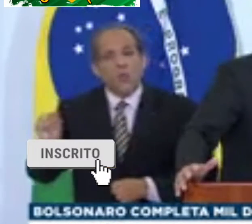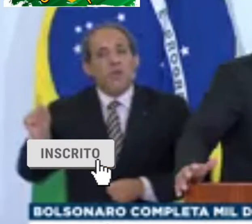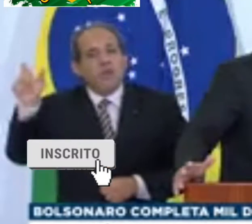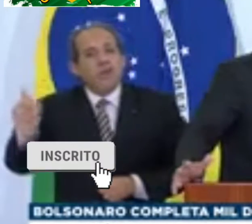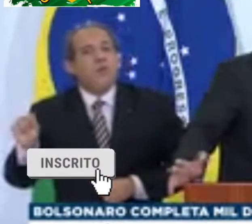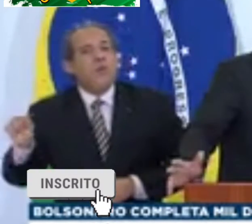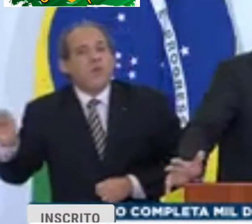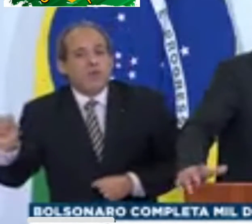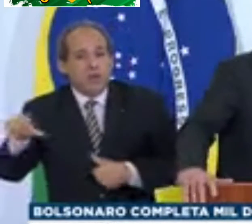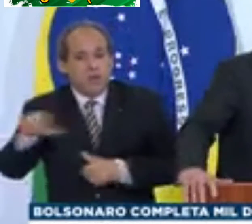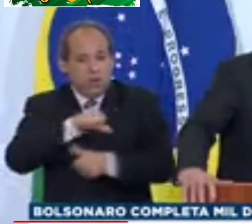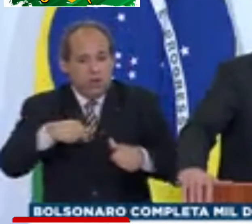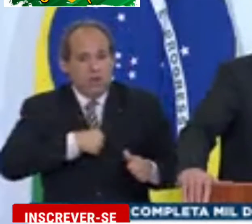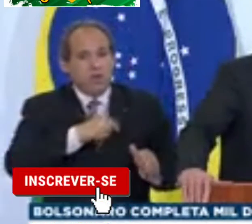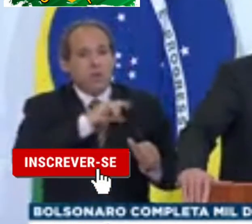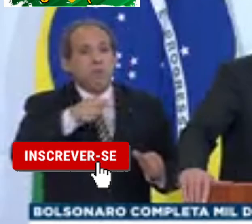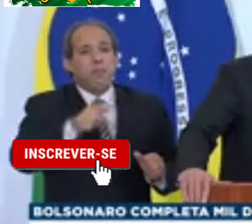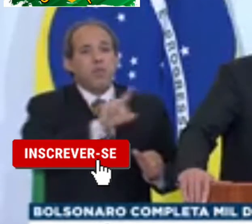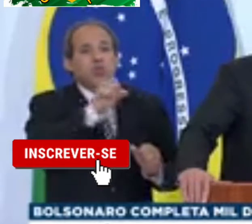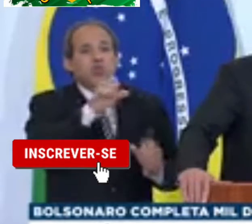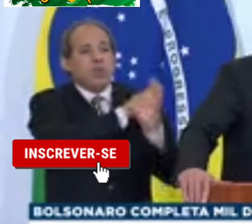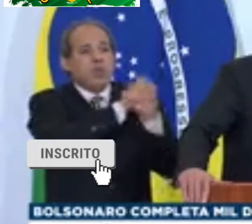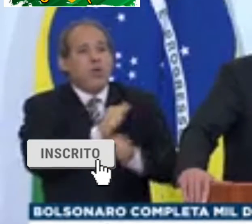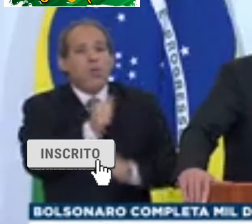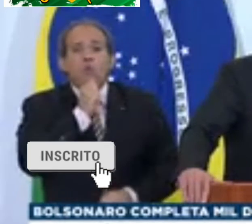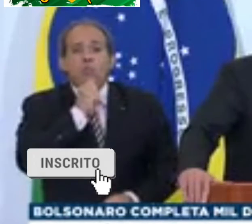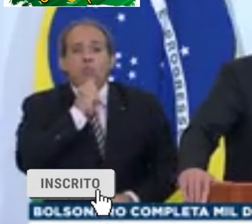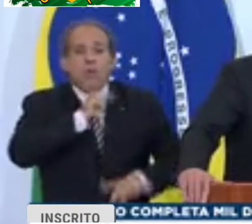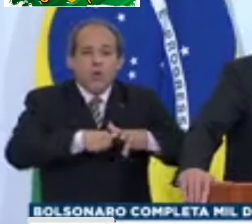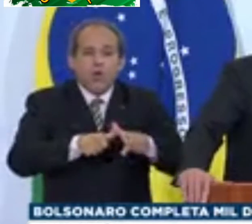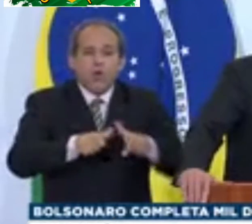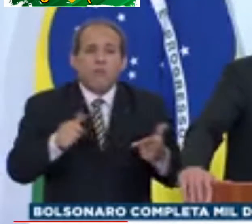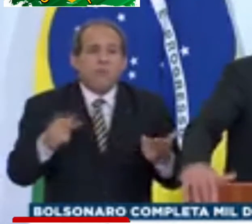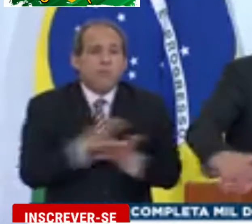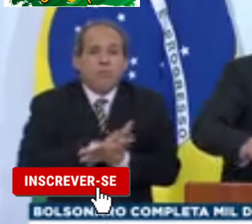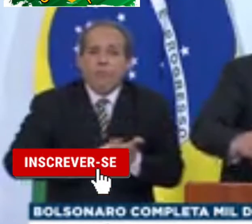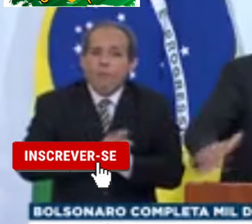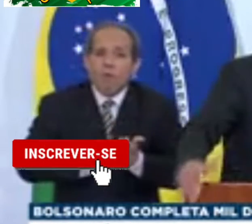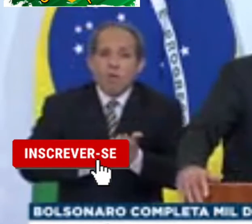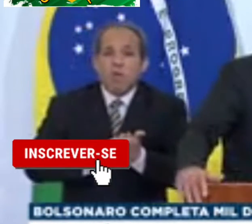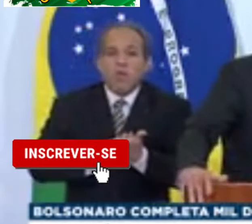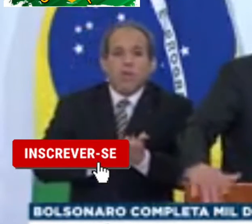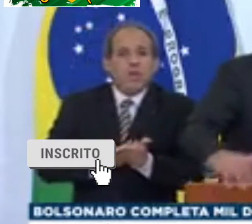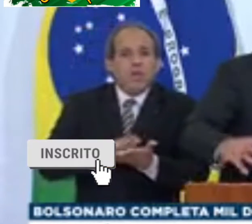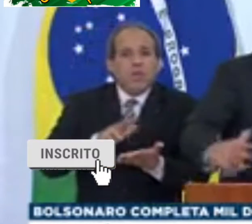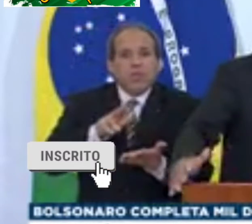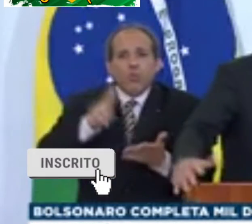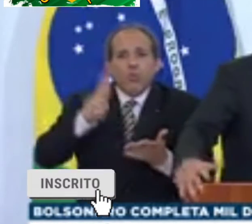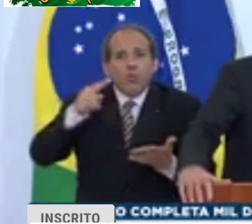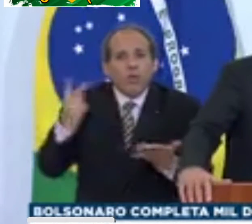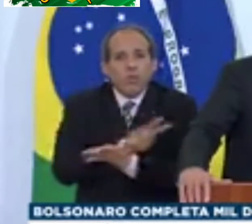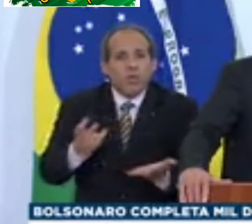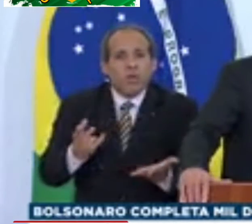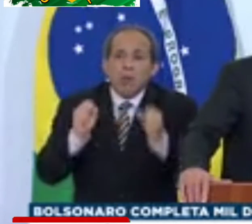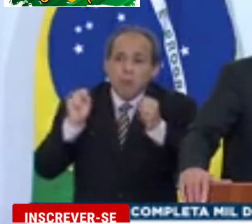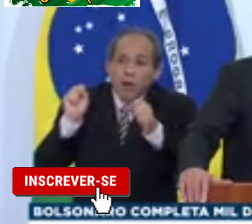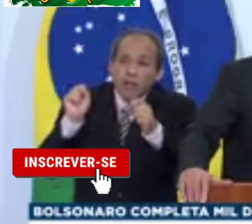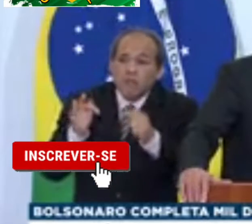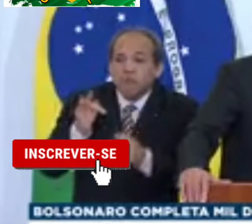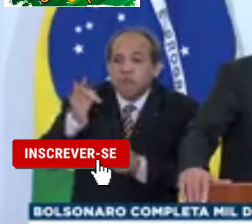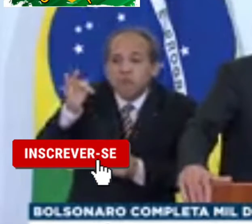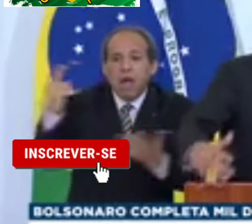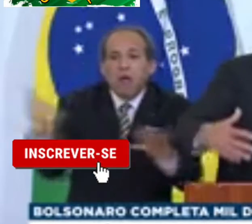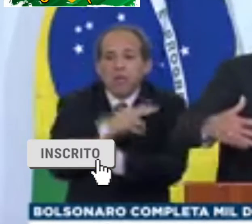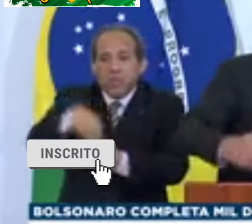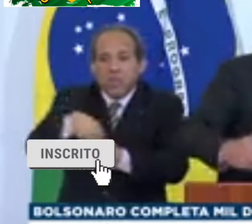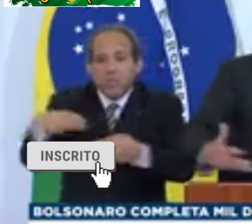eliminou-se a corrupção? Obviamente que não. Pode acontecer problemas em alguns ministérios? Pode, mas